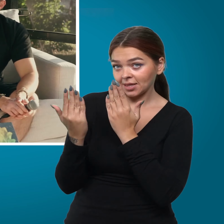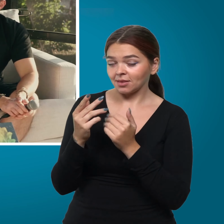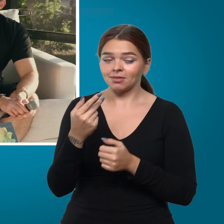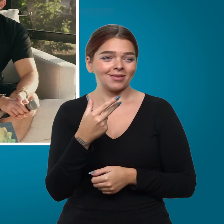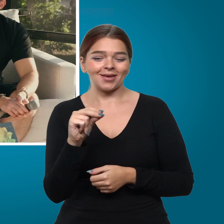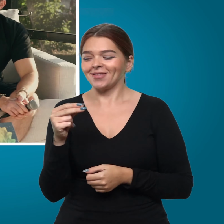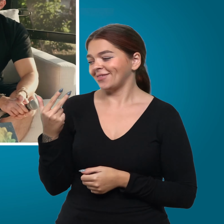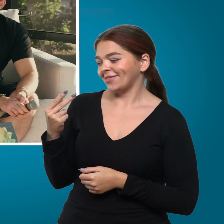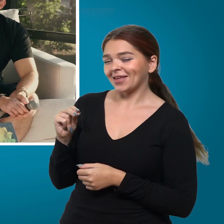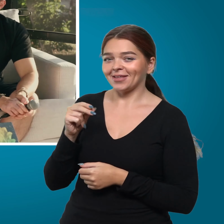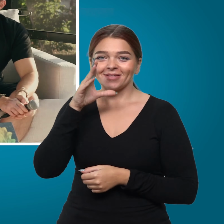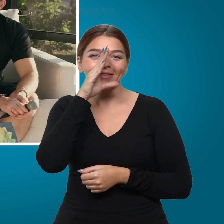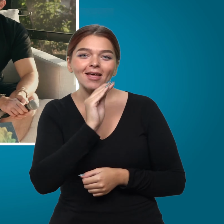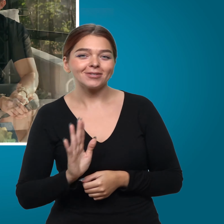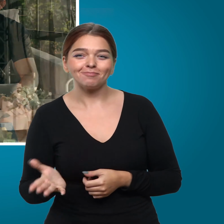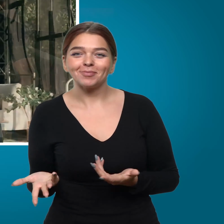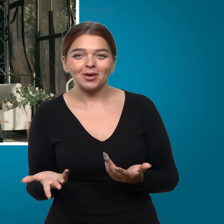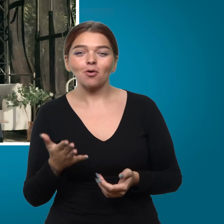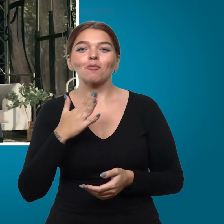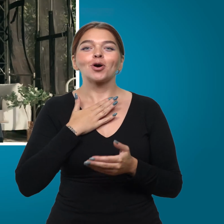taip.